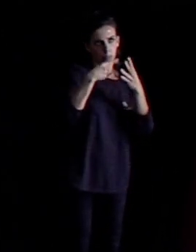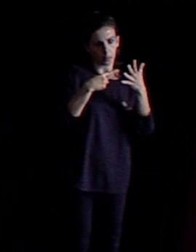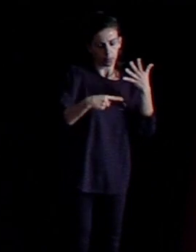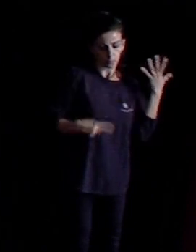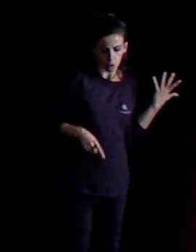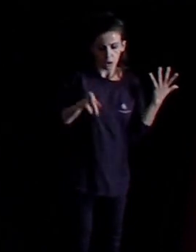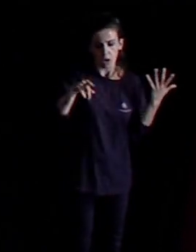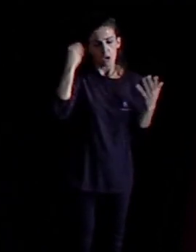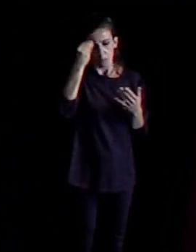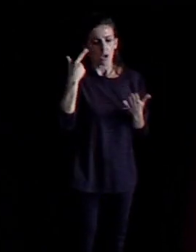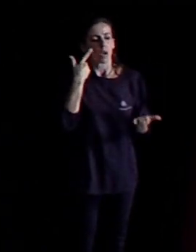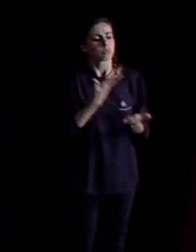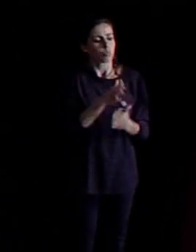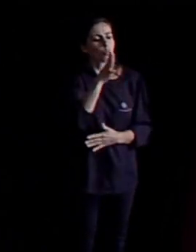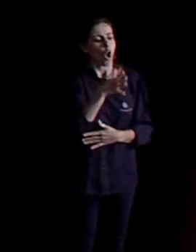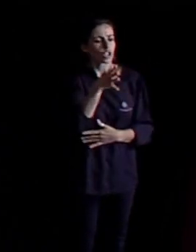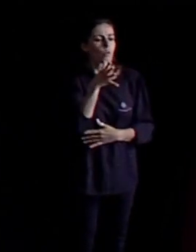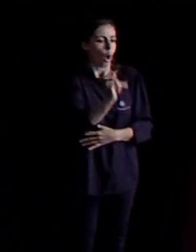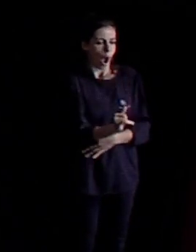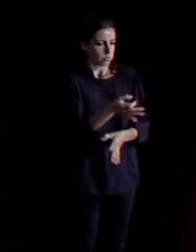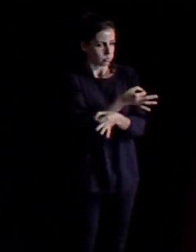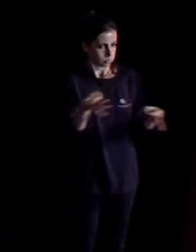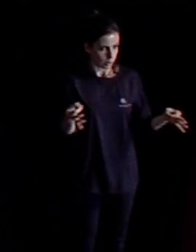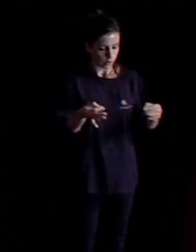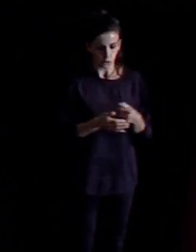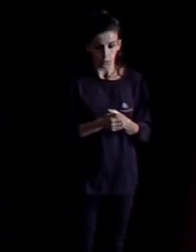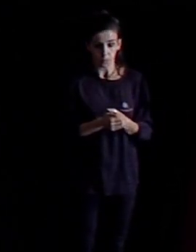lo justifican perfectamente.